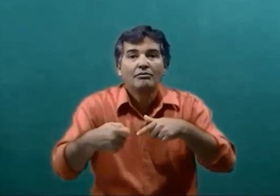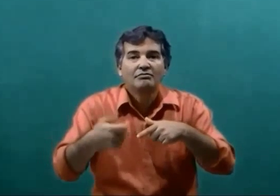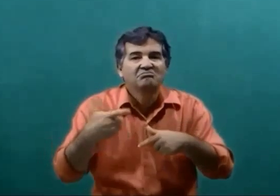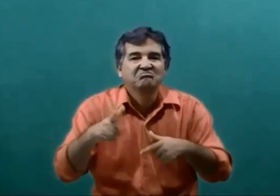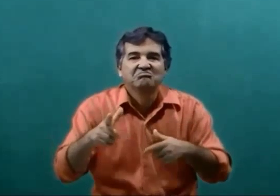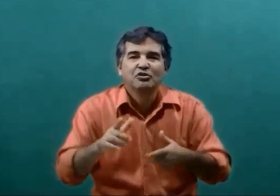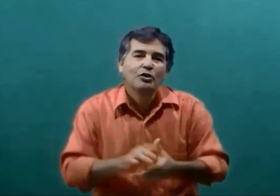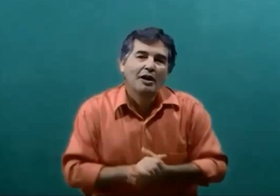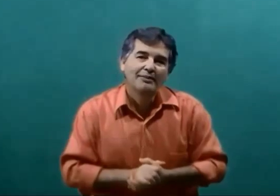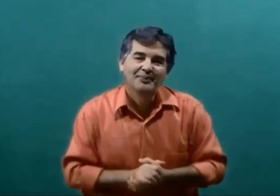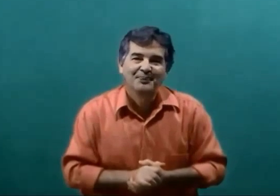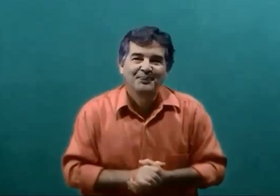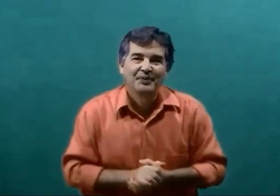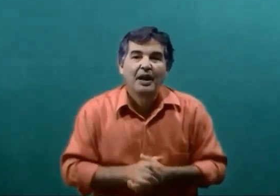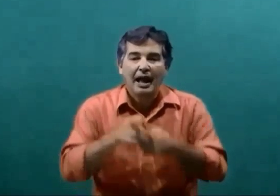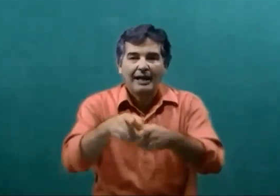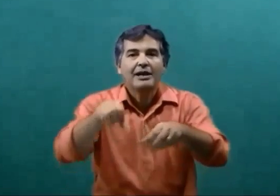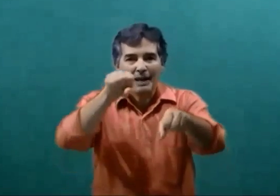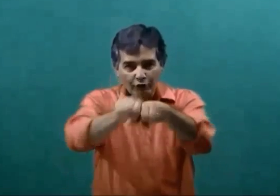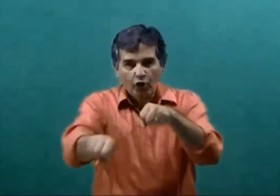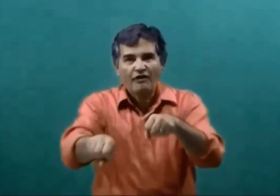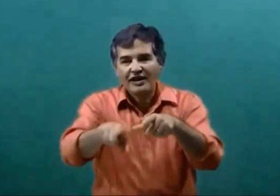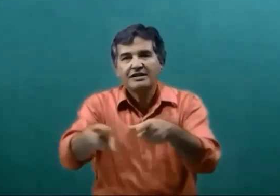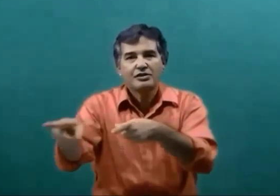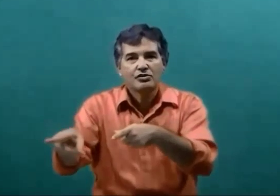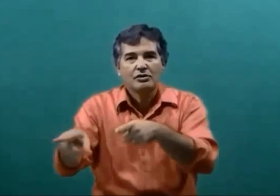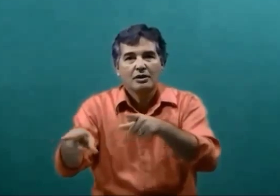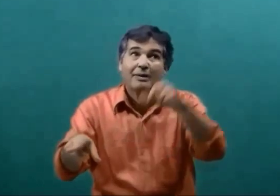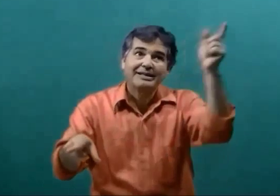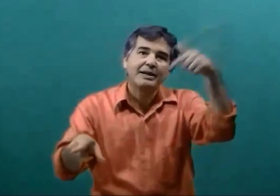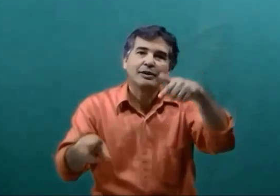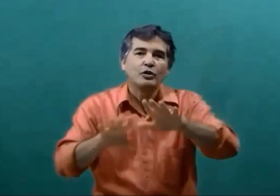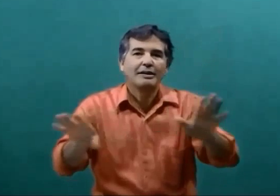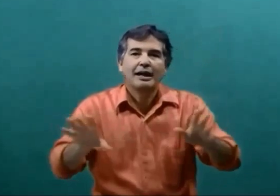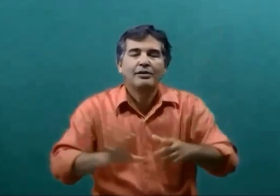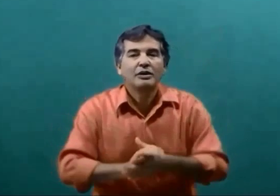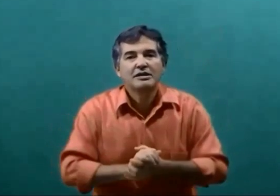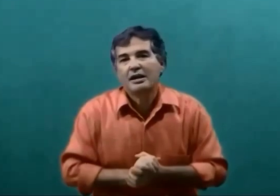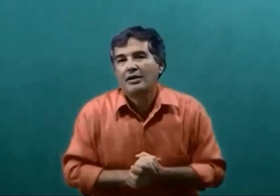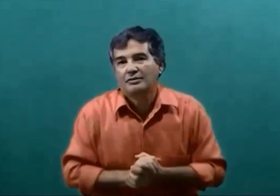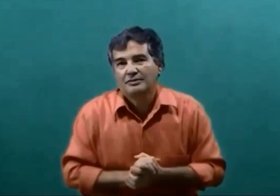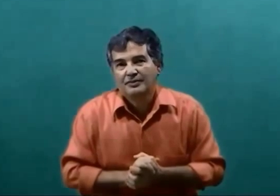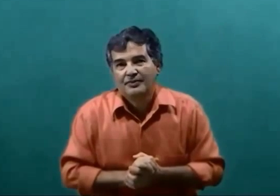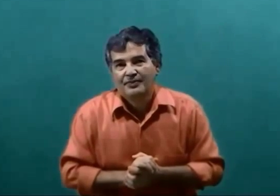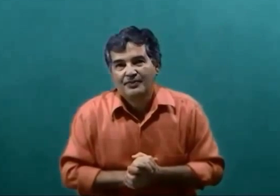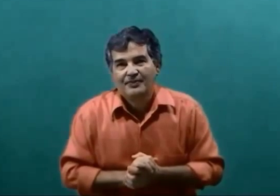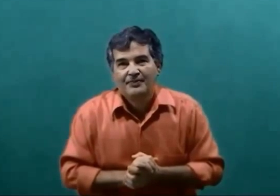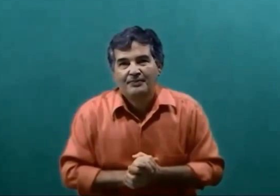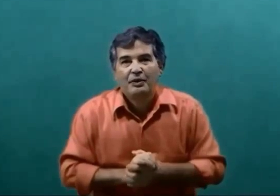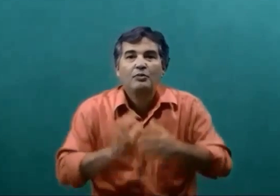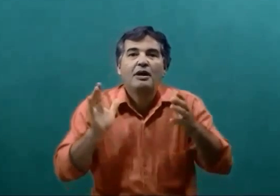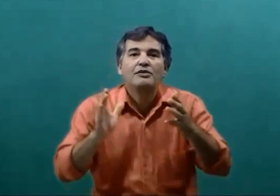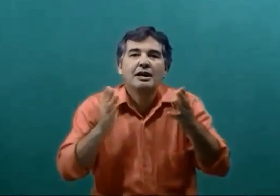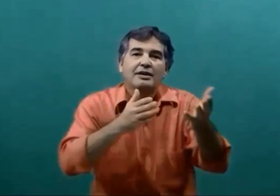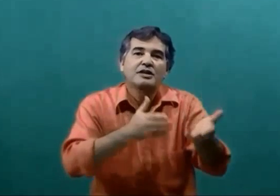Sinal, não tem. Aqui matou, fez isso, mas aqui mandou matar, não tem sinal. Pelo menos ela não